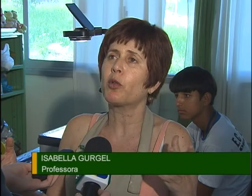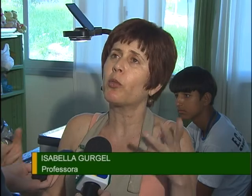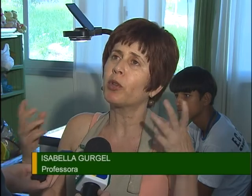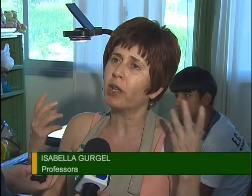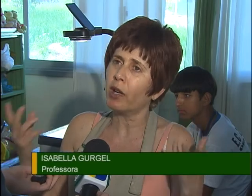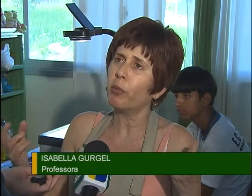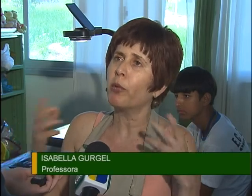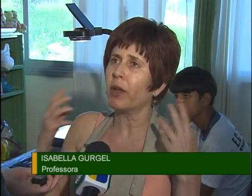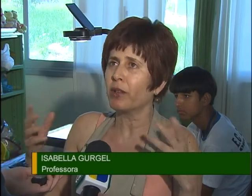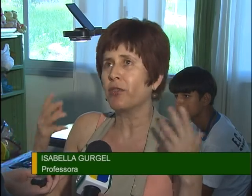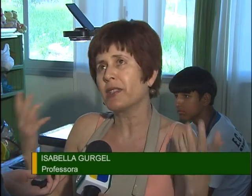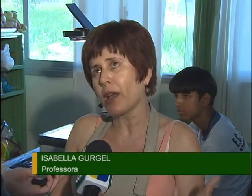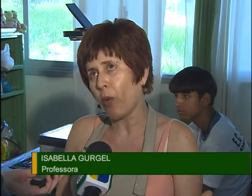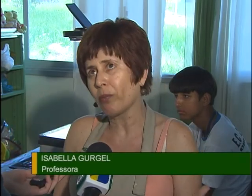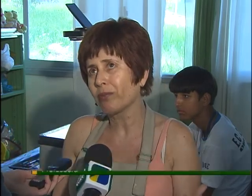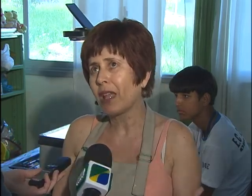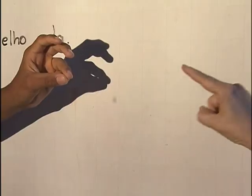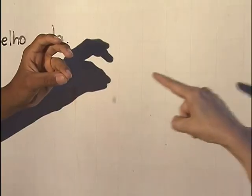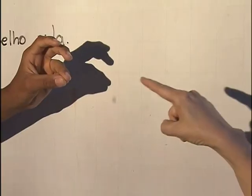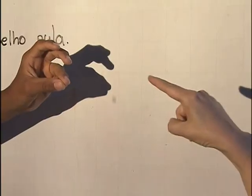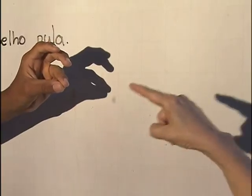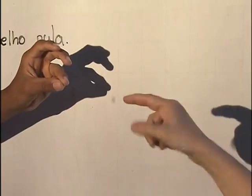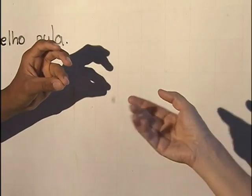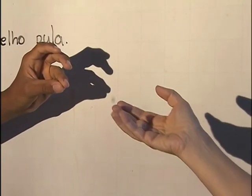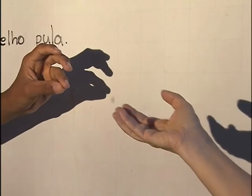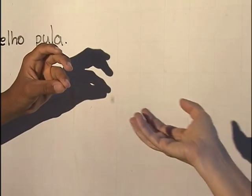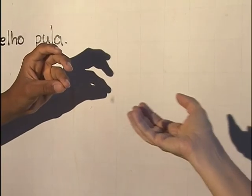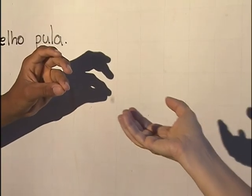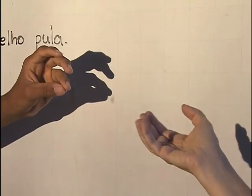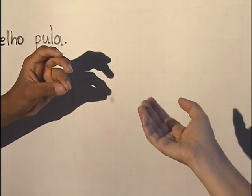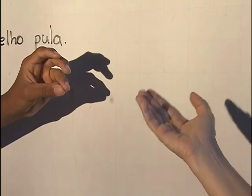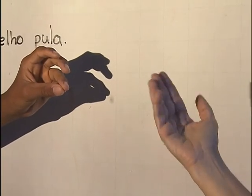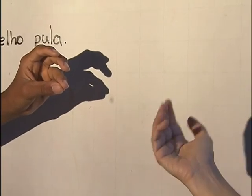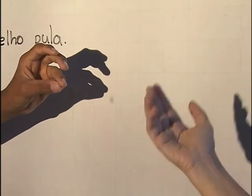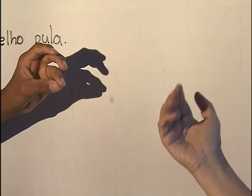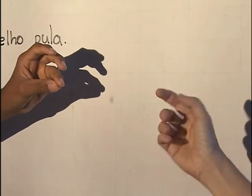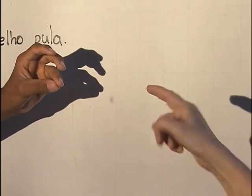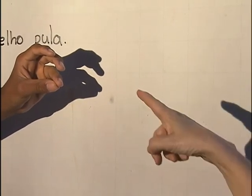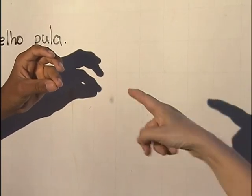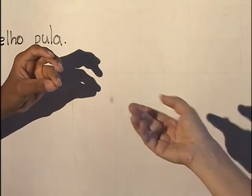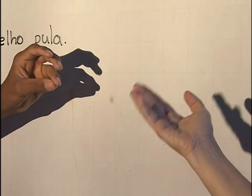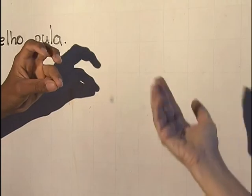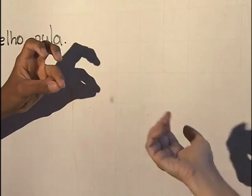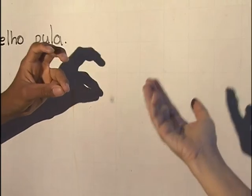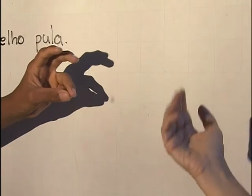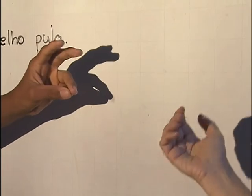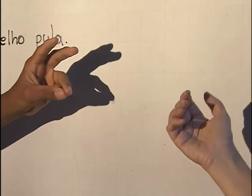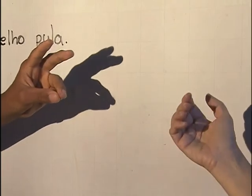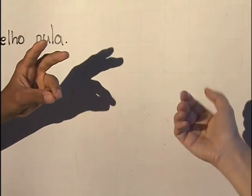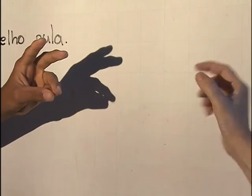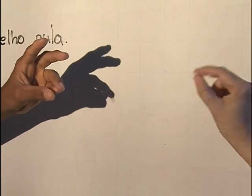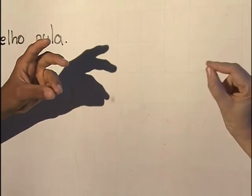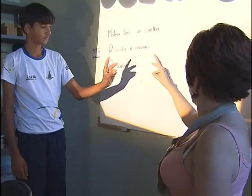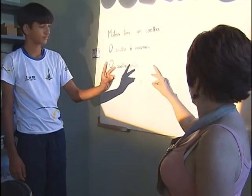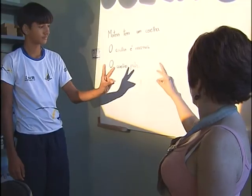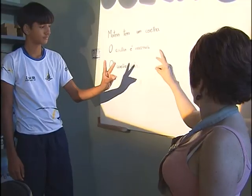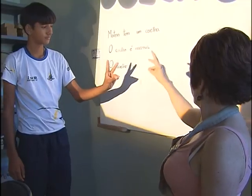comunica por meio da visão. Então eu resolvi usar a imagem. A gente acha, a gente acredita que a